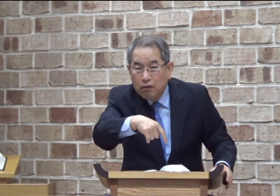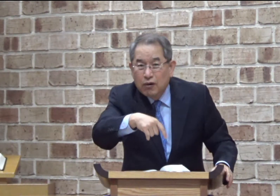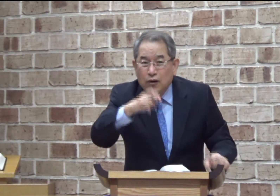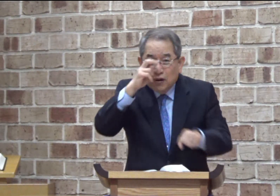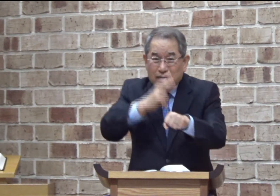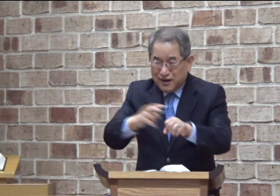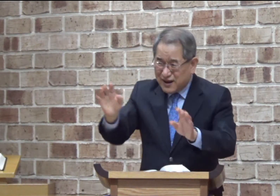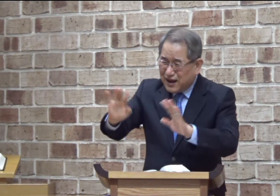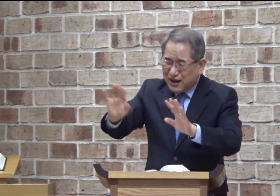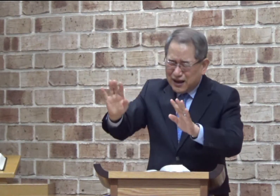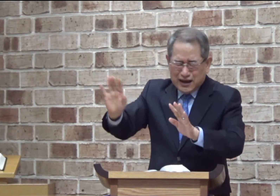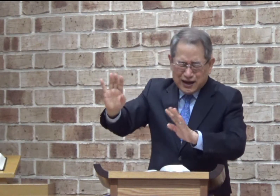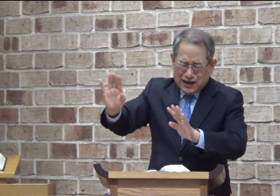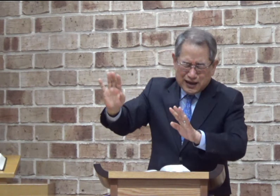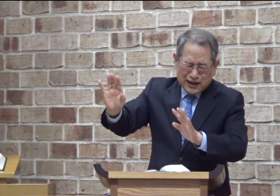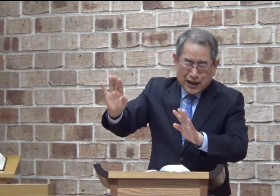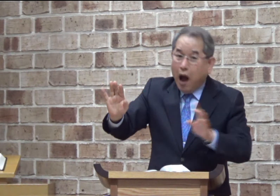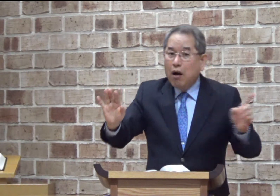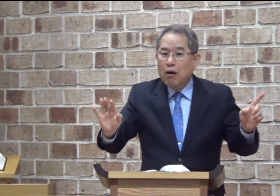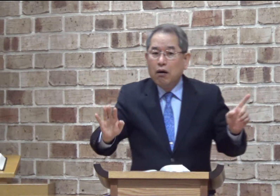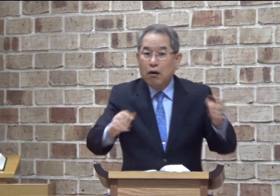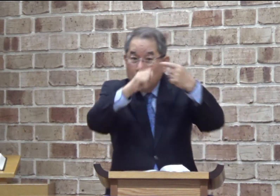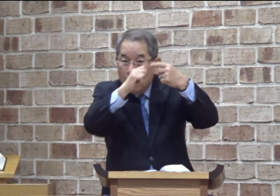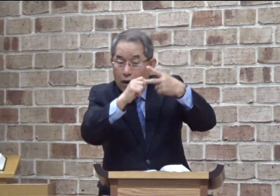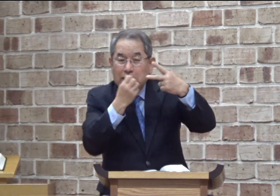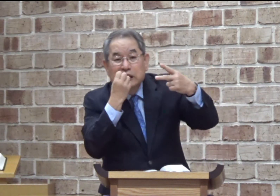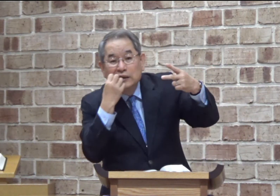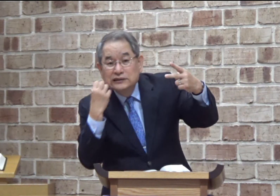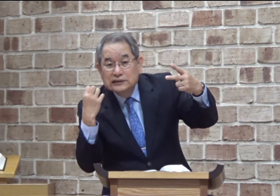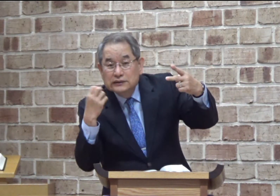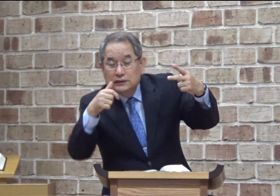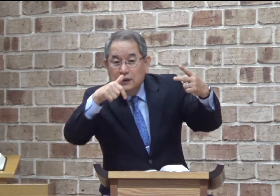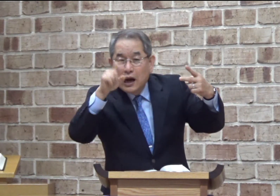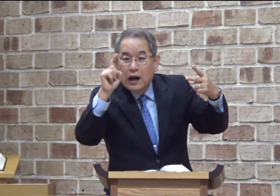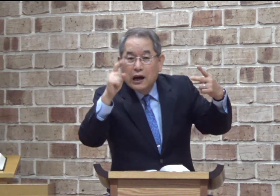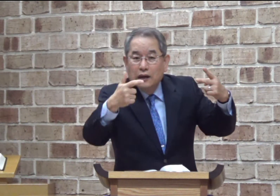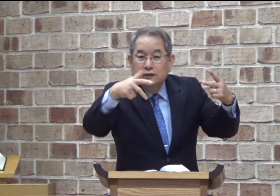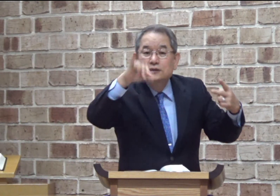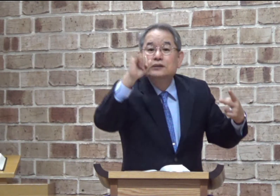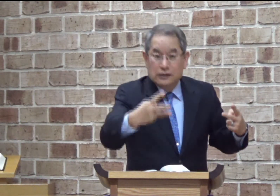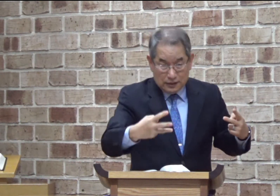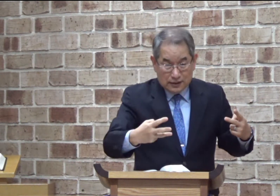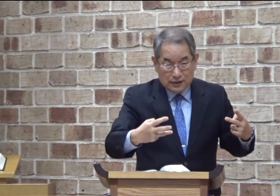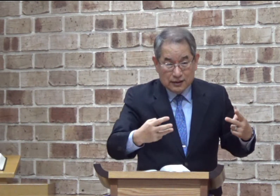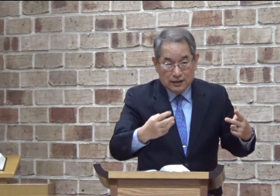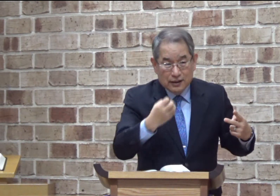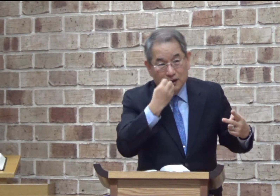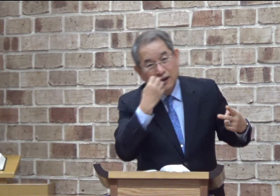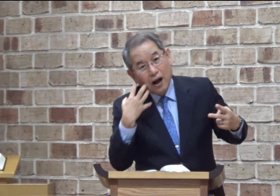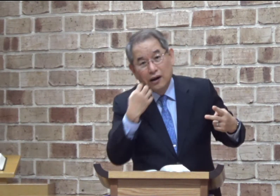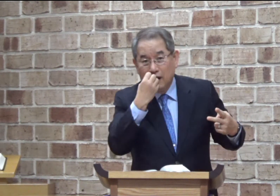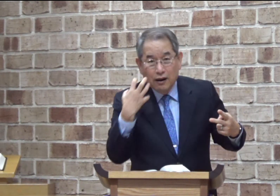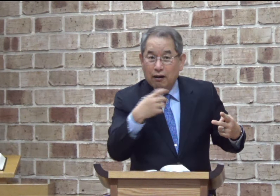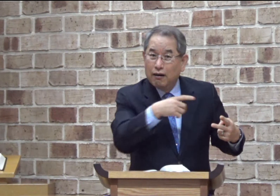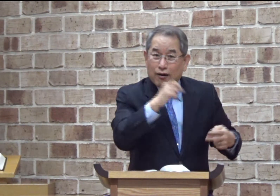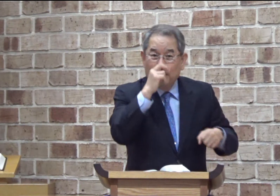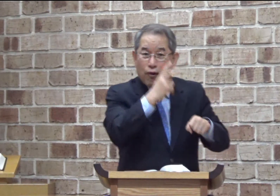바울이 얘기하기로는 바울을 따르는 제자들이 눈을 바울에게 주고 싶다고 할 정도였습니다. 또